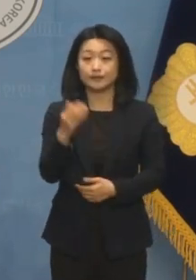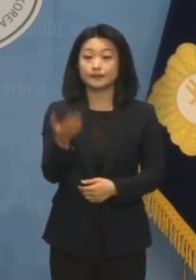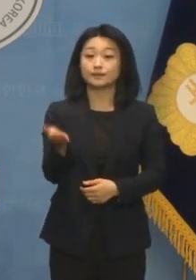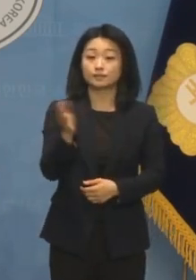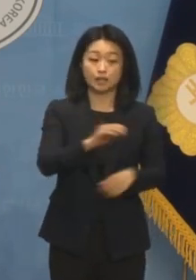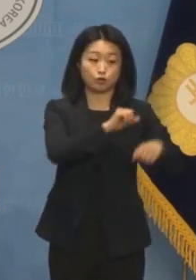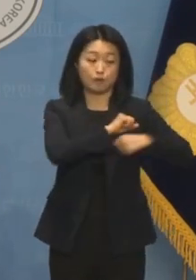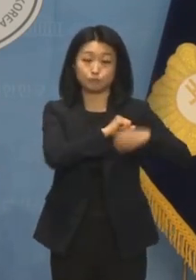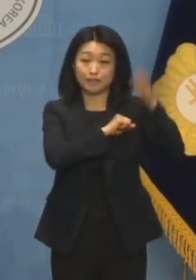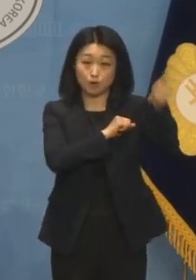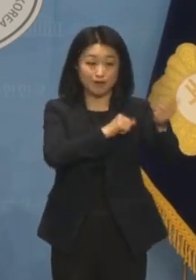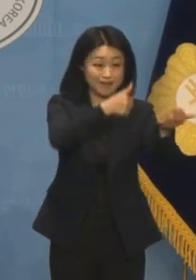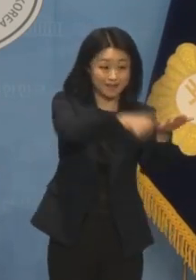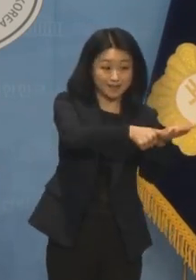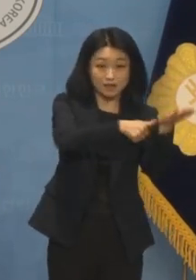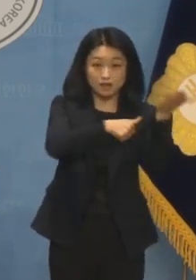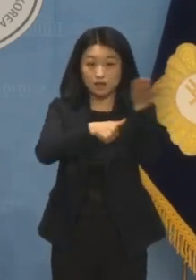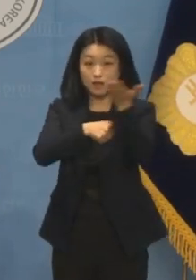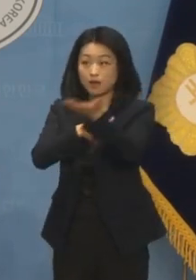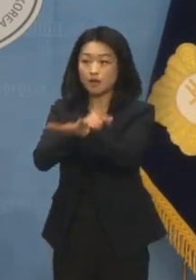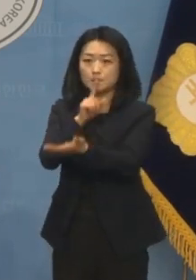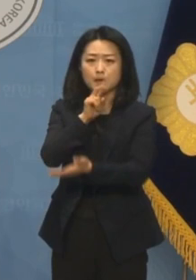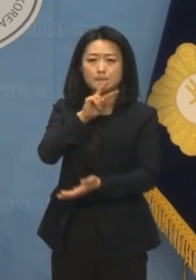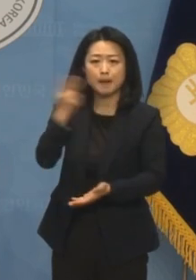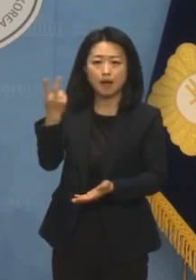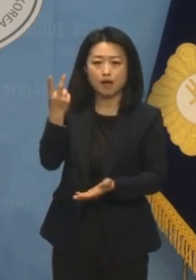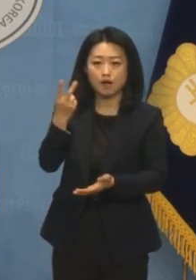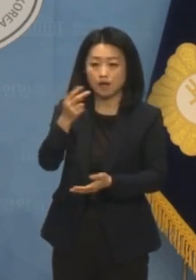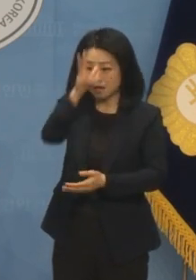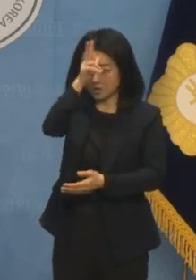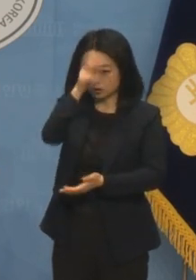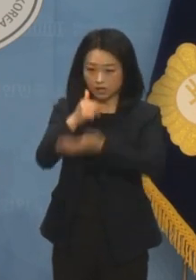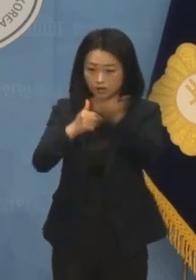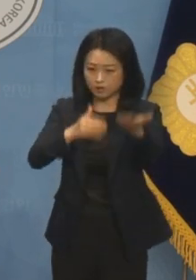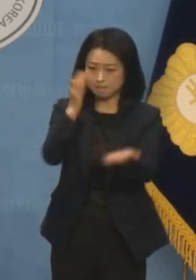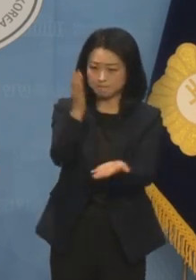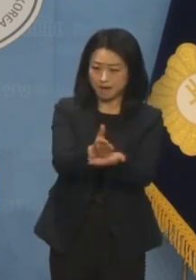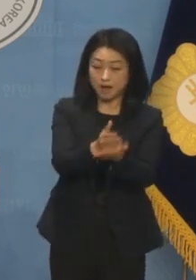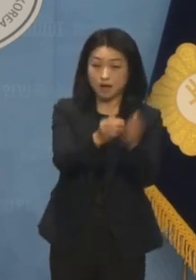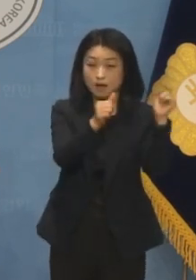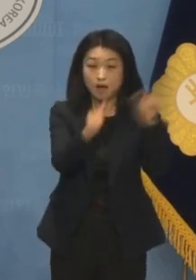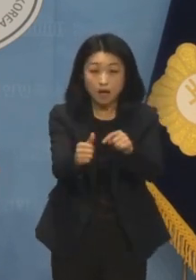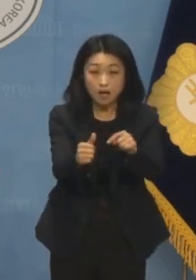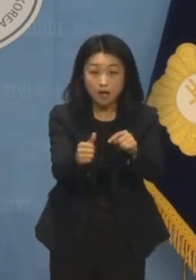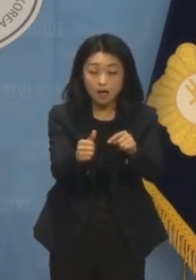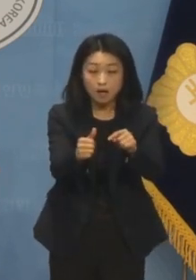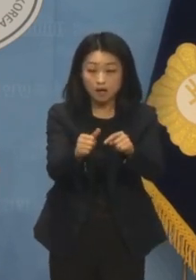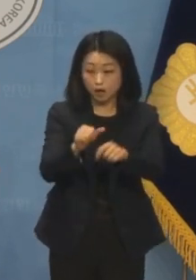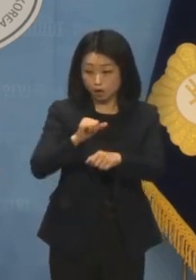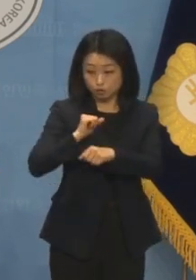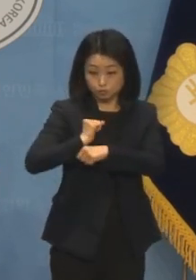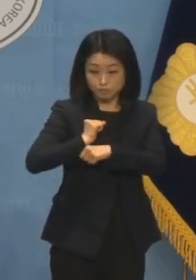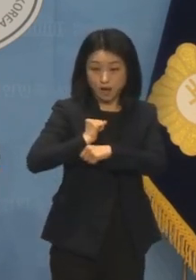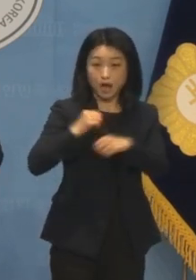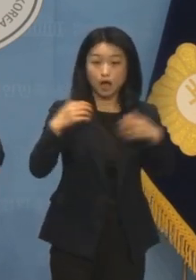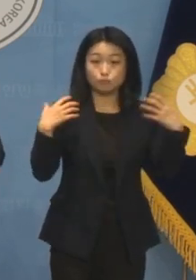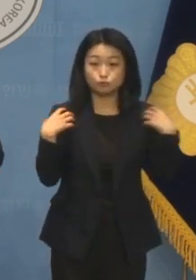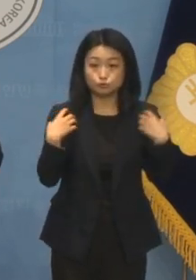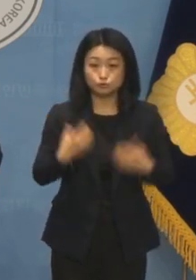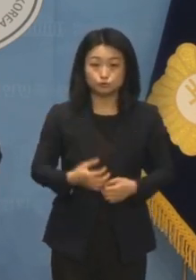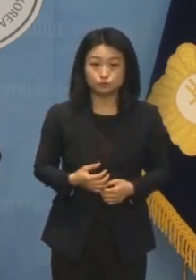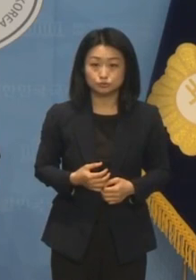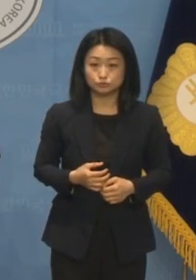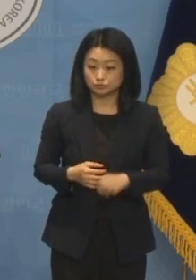국방부 장관은 결재를 뒤집고 이첩을 보류하라는 지시를 내렸습니다. 이후 국방부 관계자들은